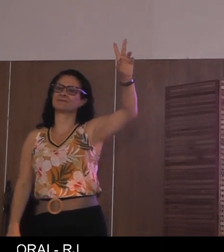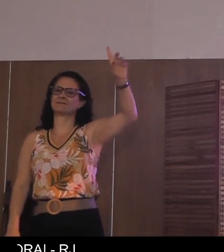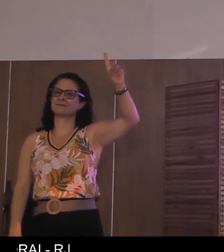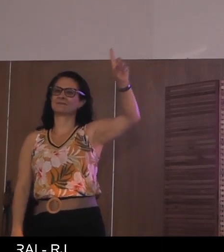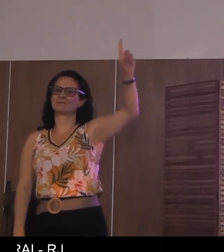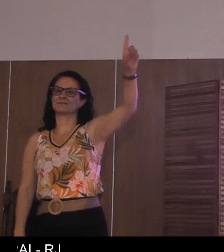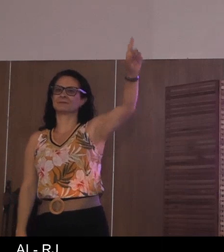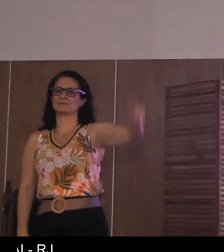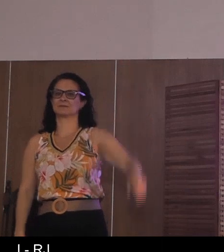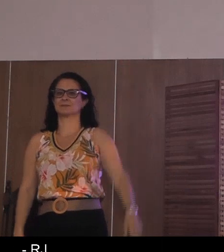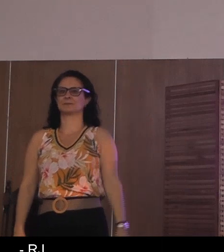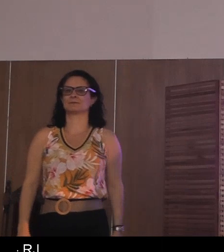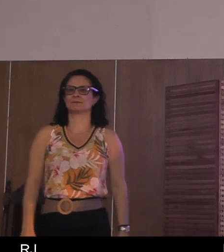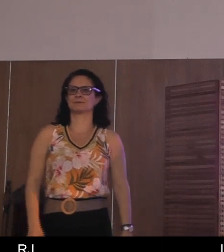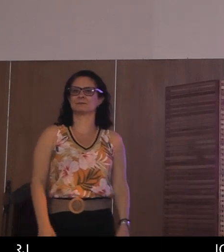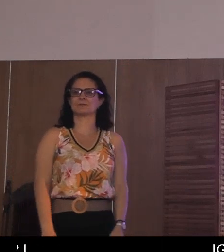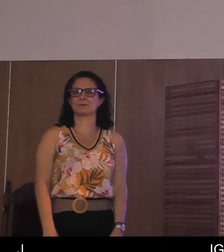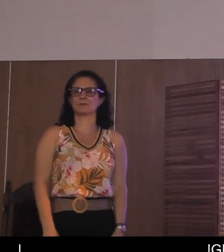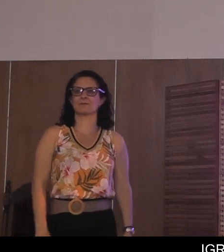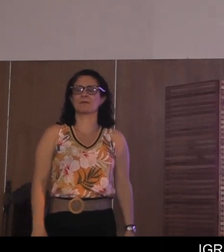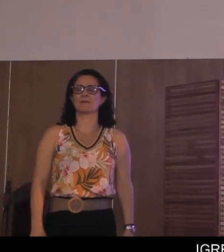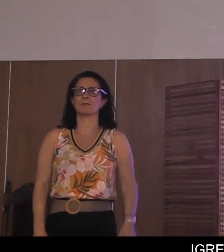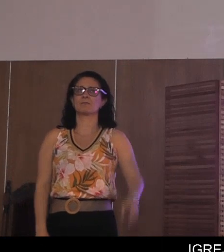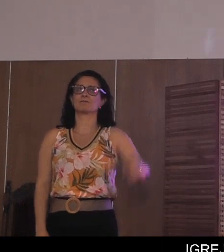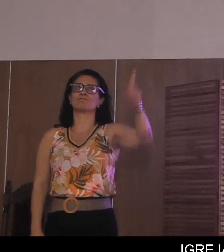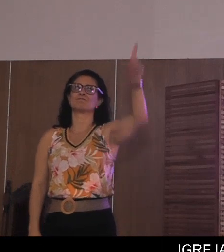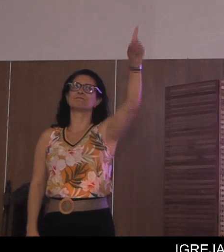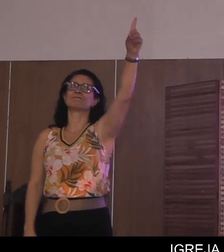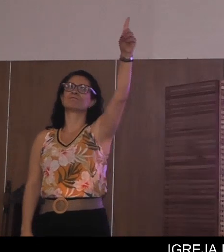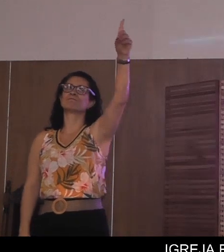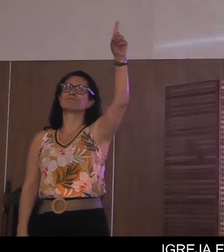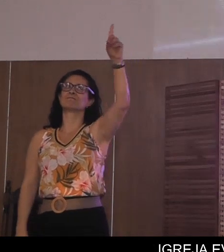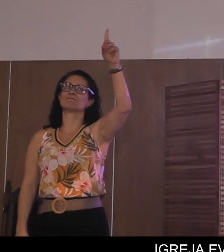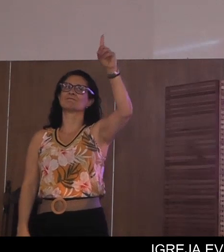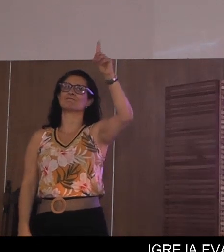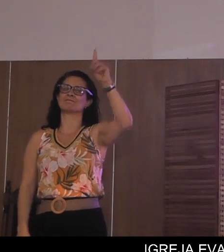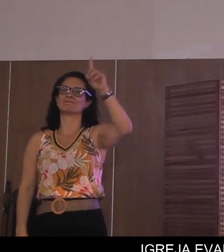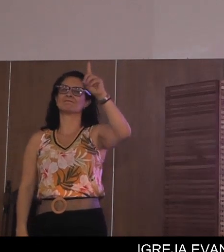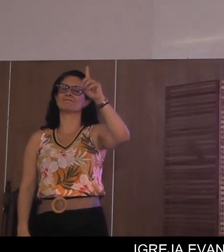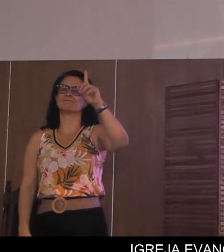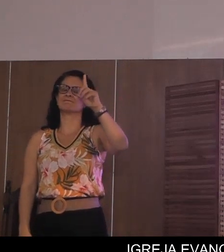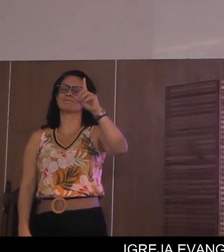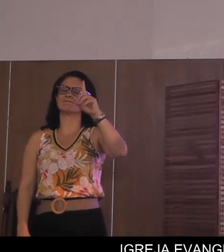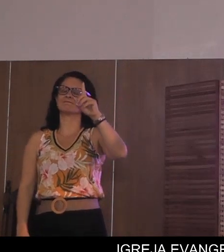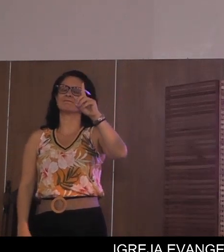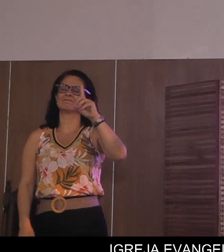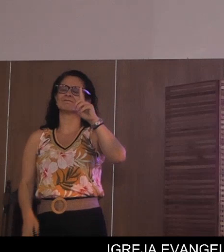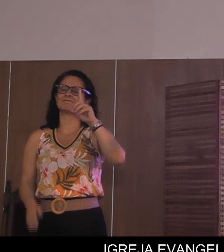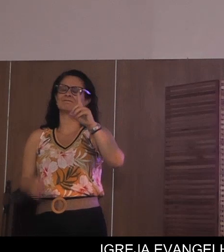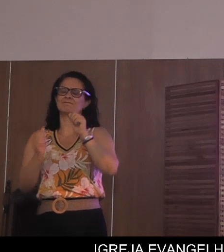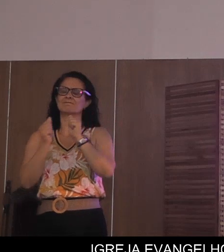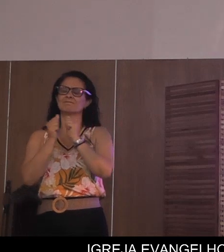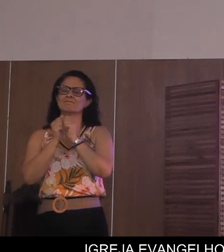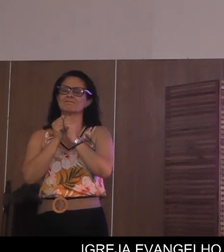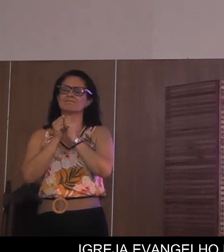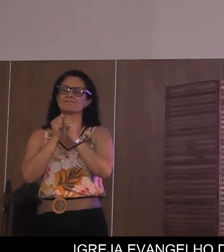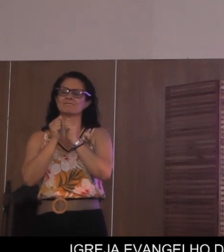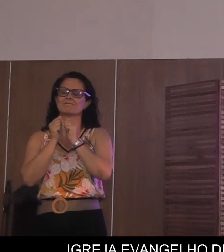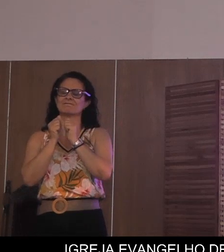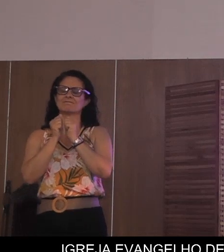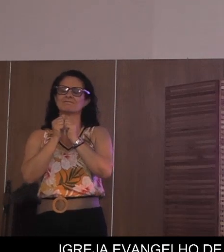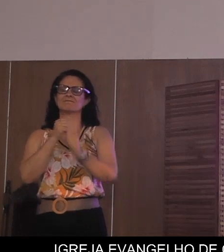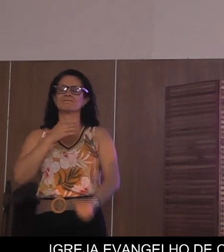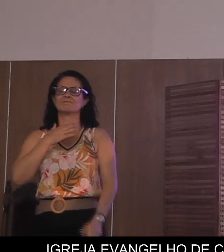Eu sei que sempre estás comigo. Vamos juntos?